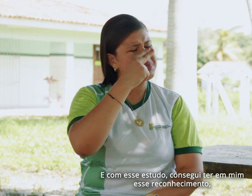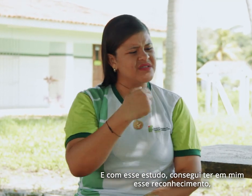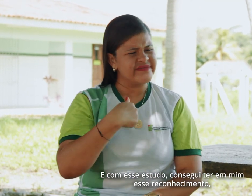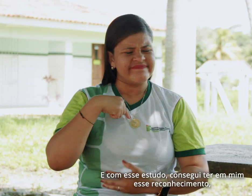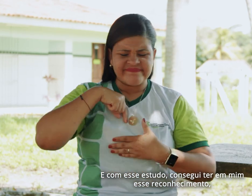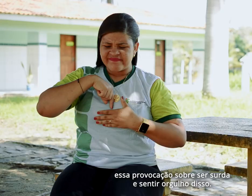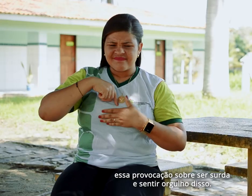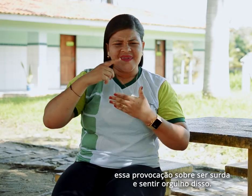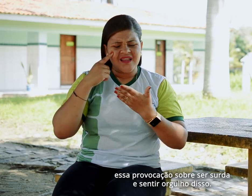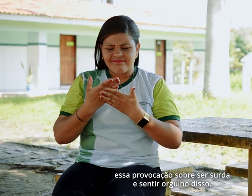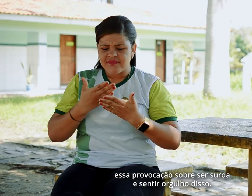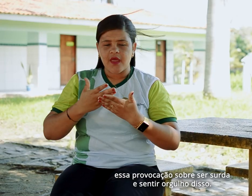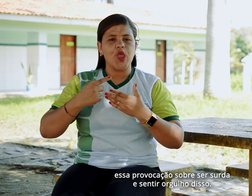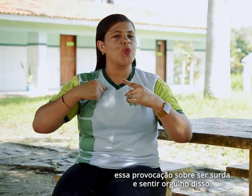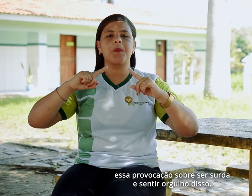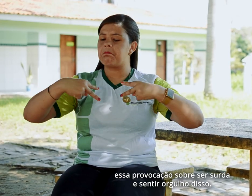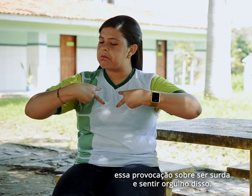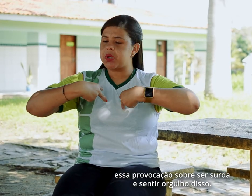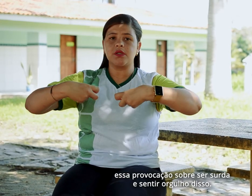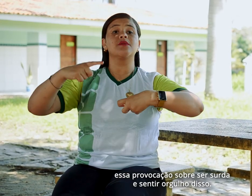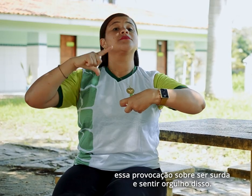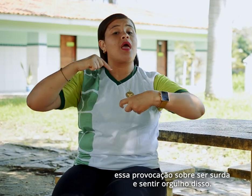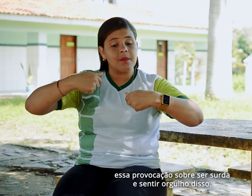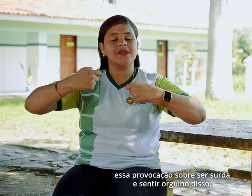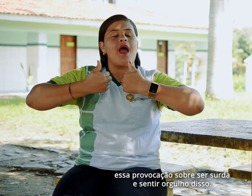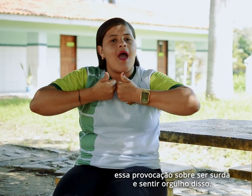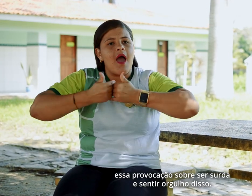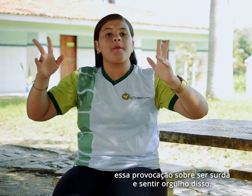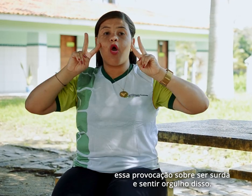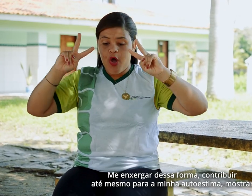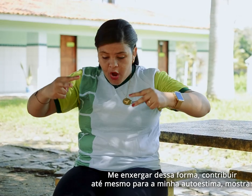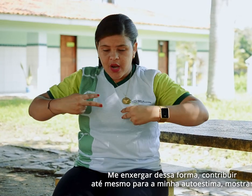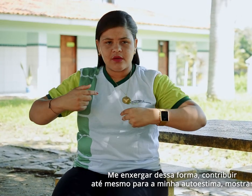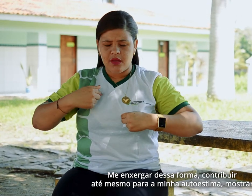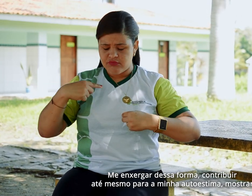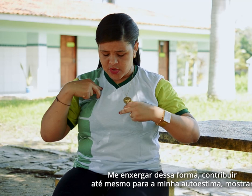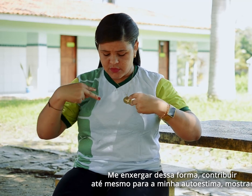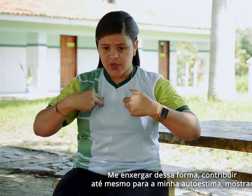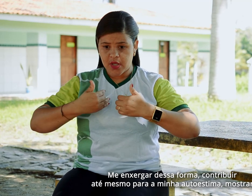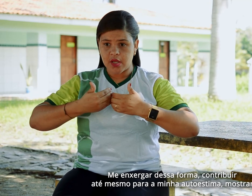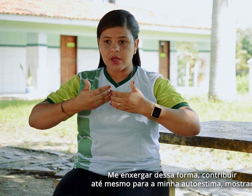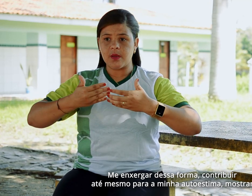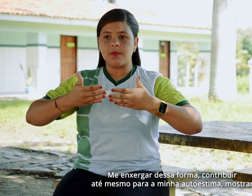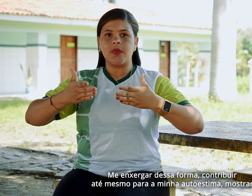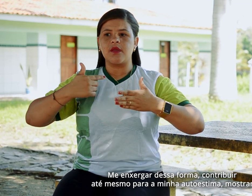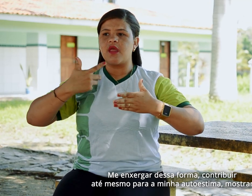reconhecimento, essa provocação sobre ser surda. E sentia orgulho disso. Me enxergar dessa forma contribuiu até mesmo para a minha